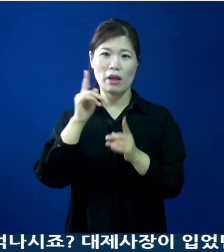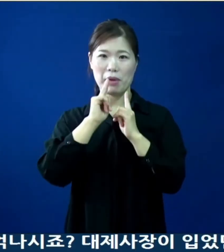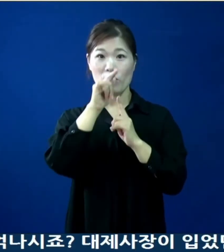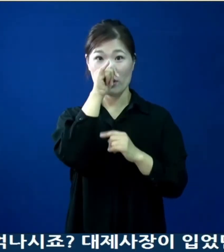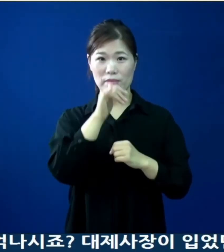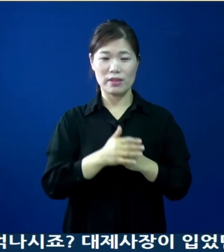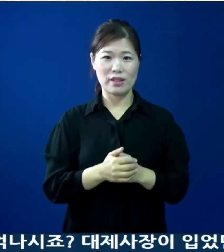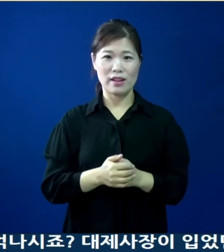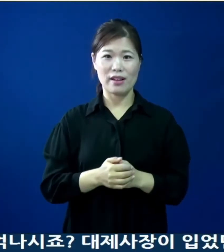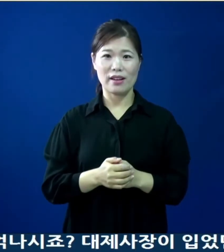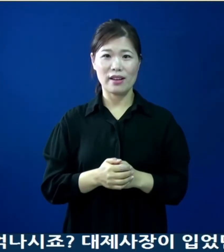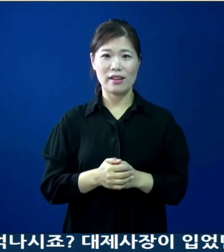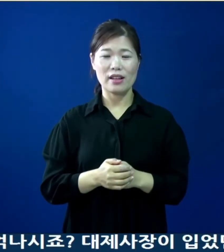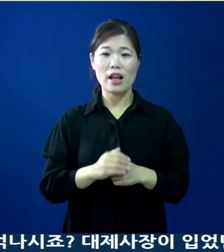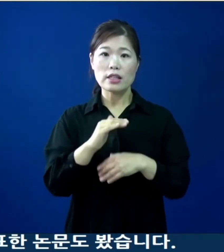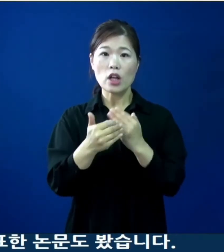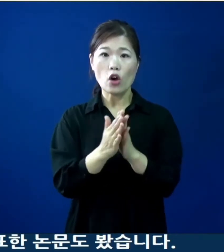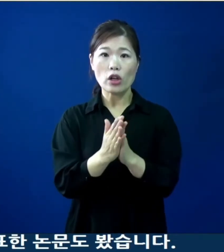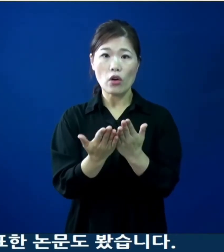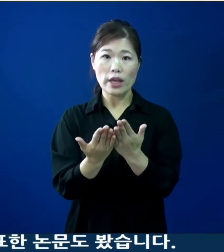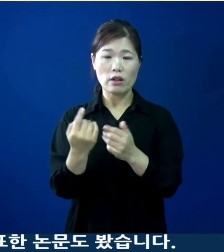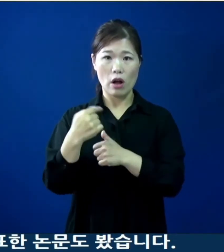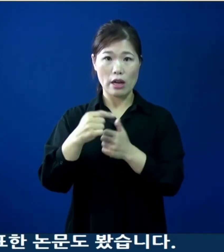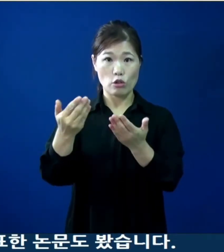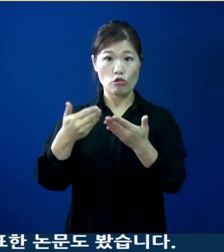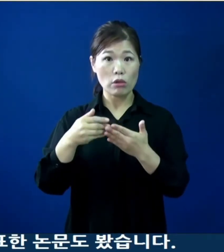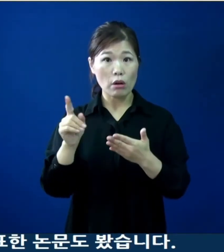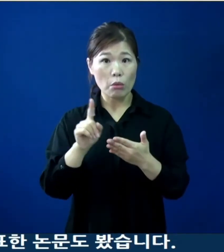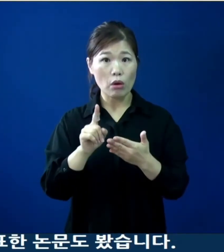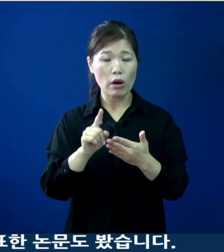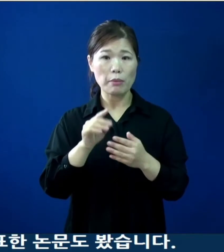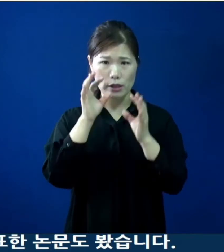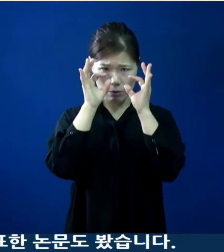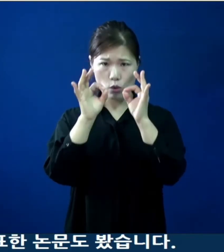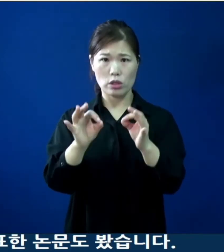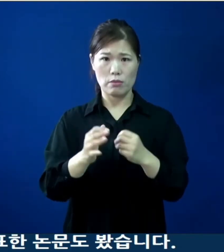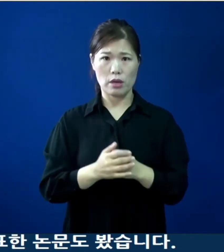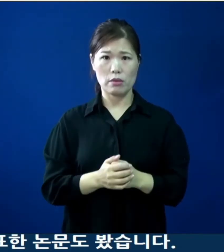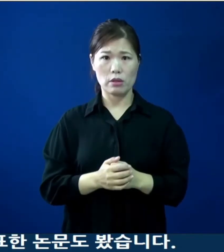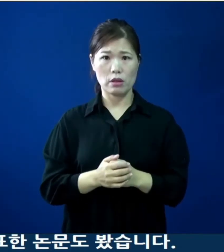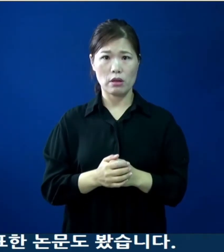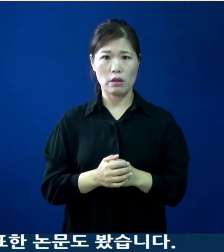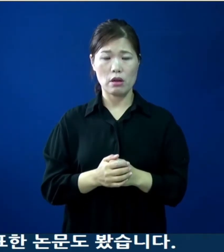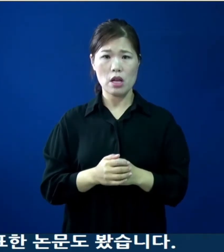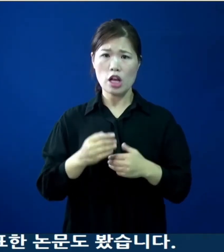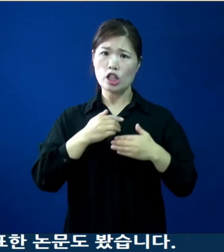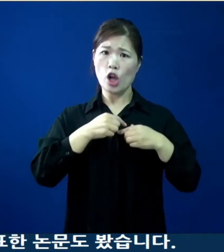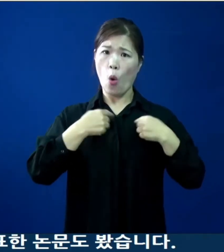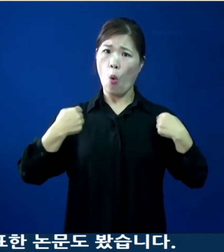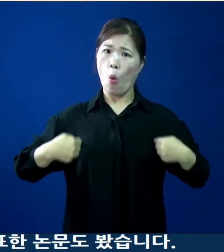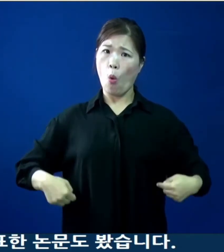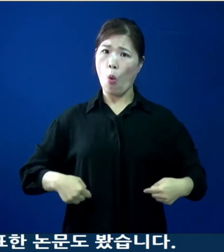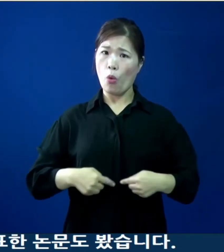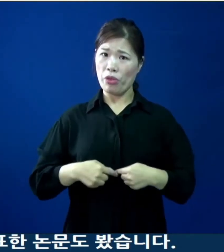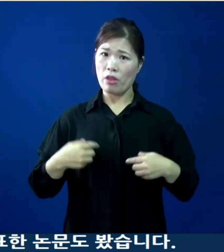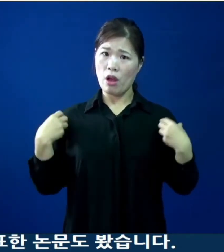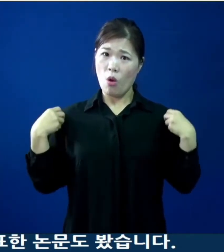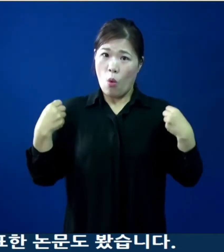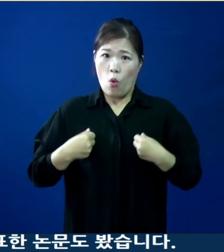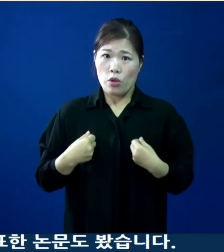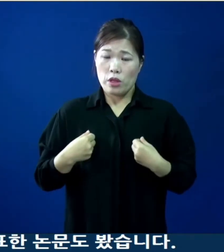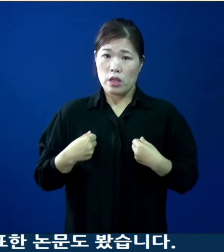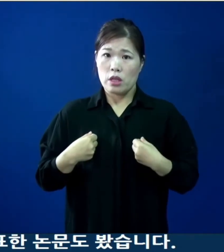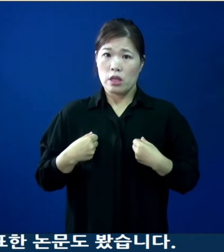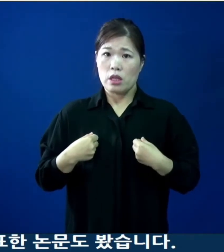그런데 오늘 성경에서 가르쳐 주는 것에 귀 기울여 보십시오. 저 옷을 입고 지성소에 들어가는 게 아니라는